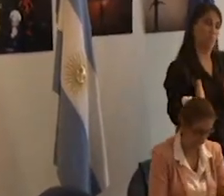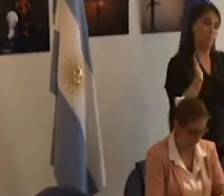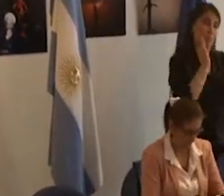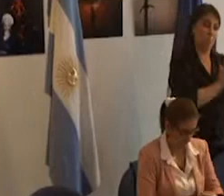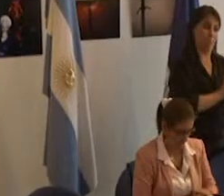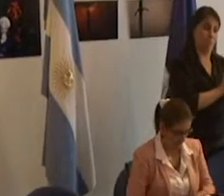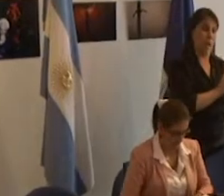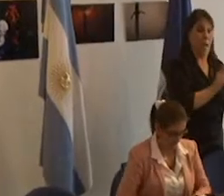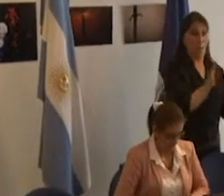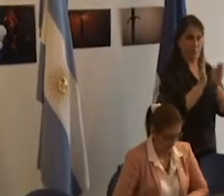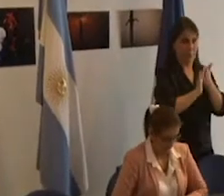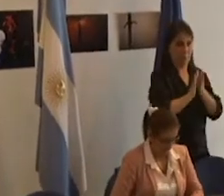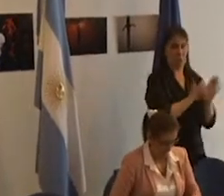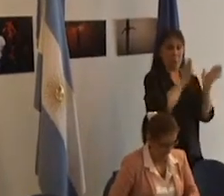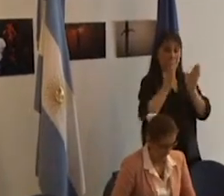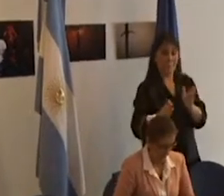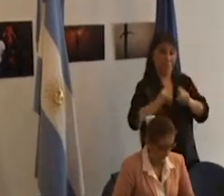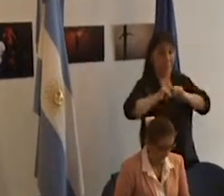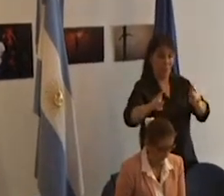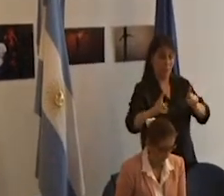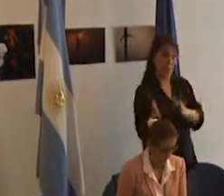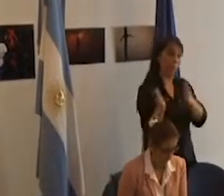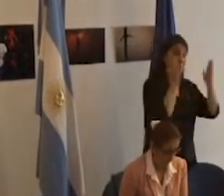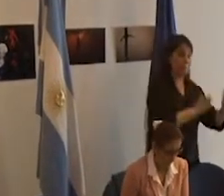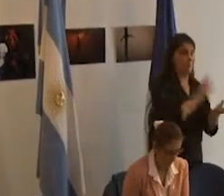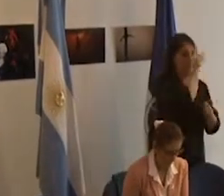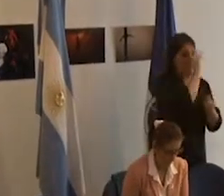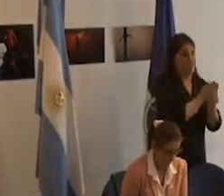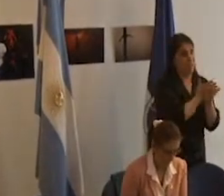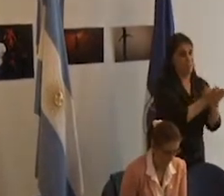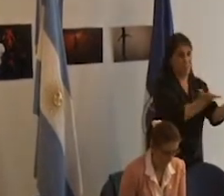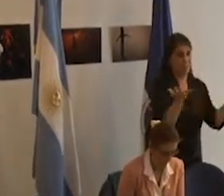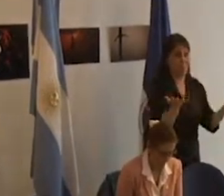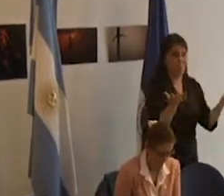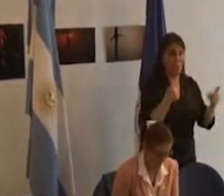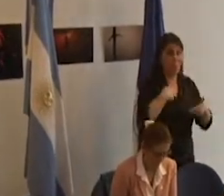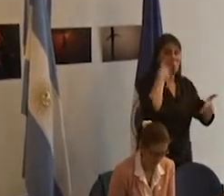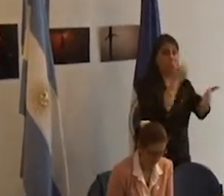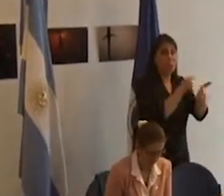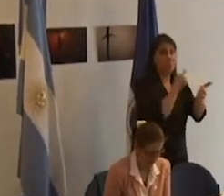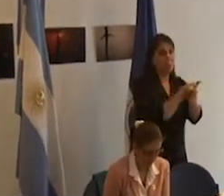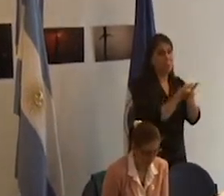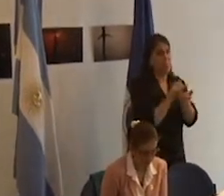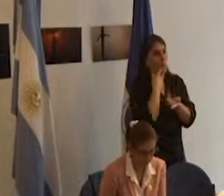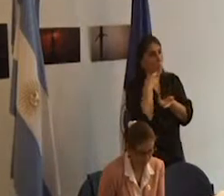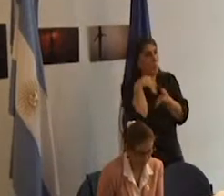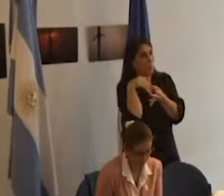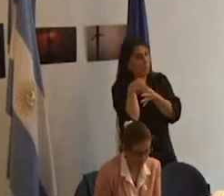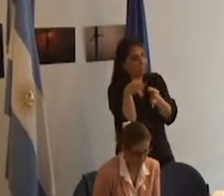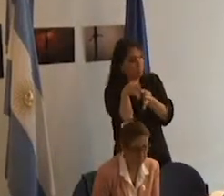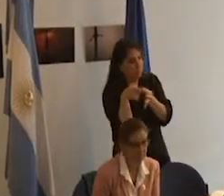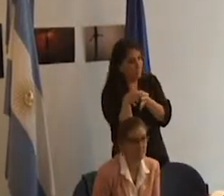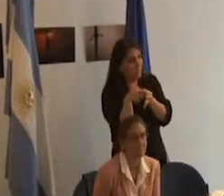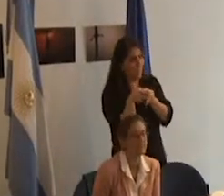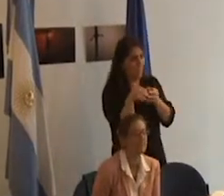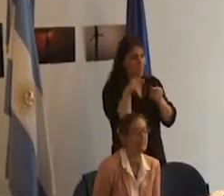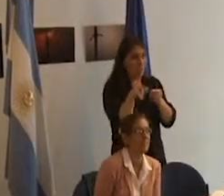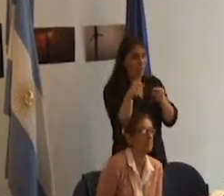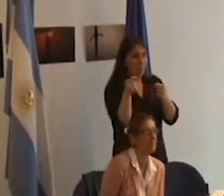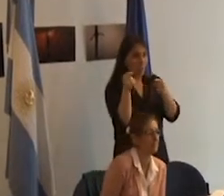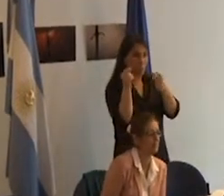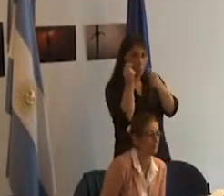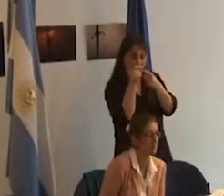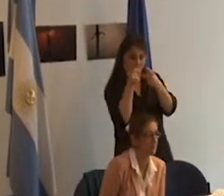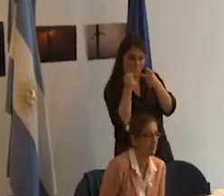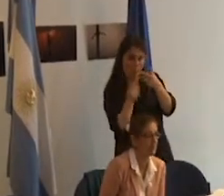la diferencia, en el otro la diversidad. Señalé, pues, como, o intenté señalar las distancias que